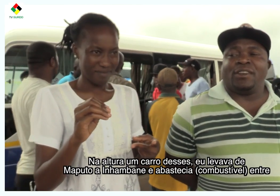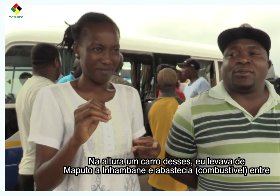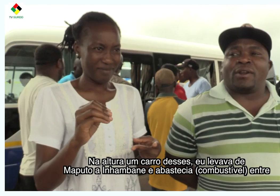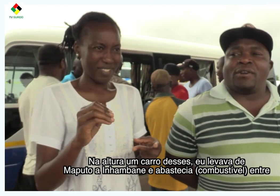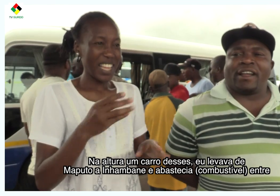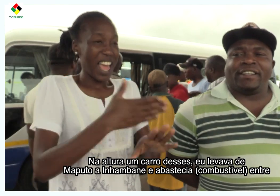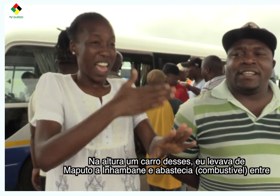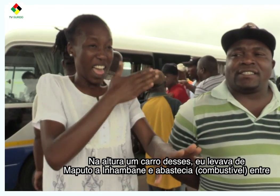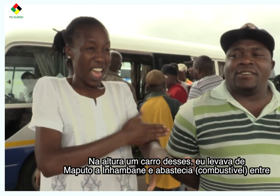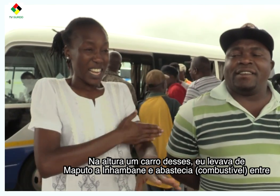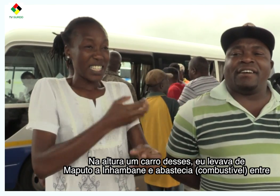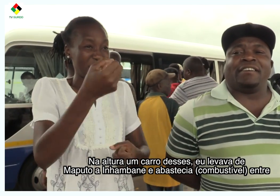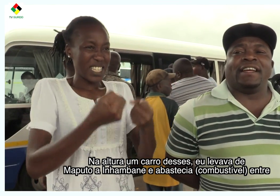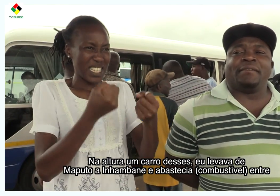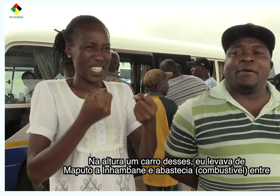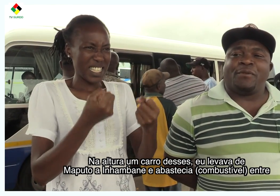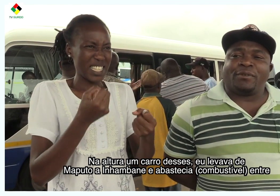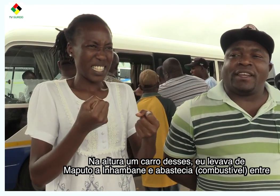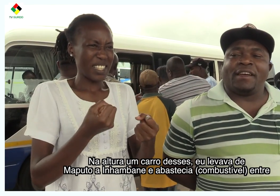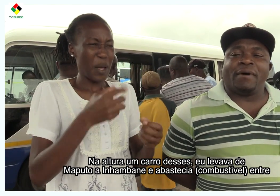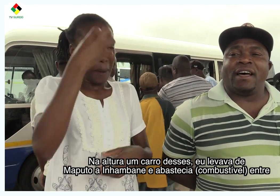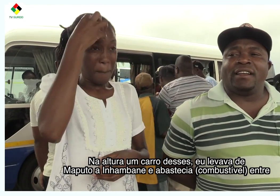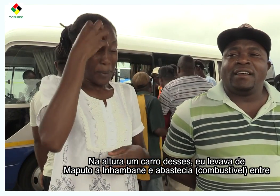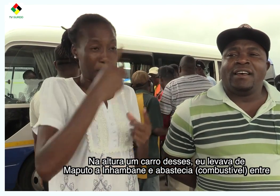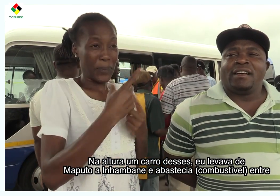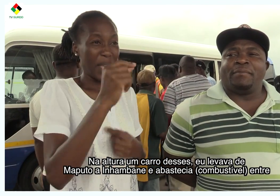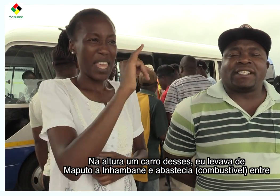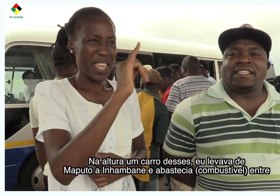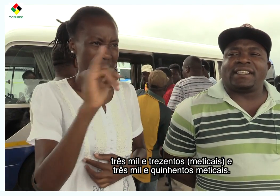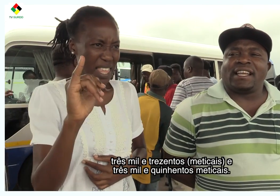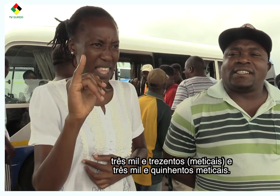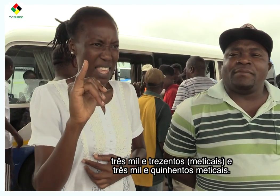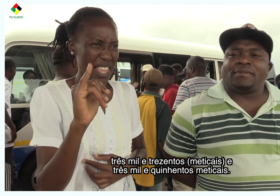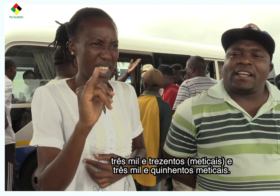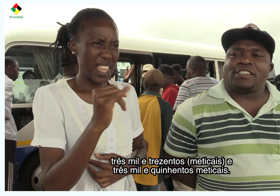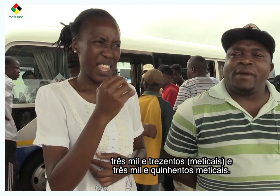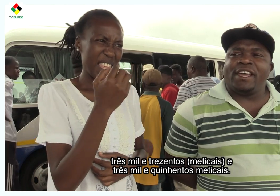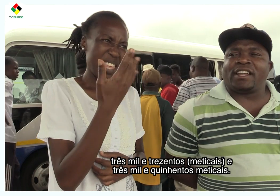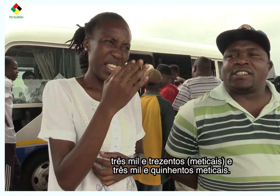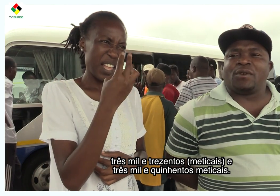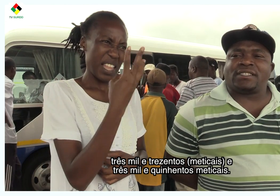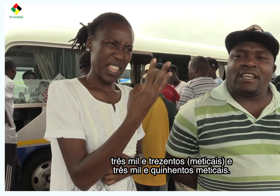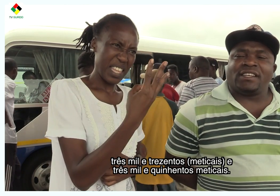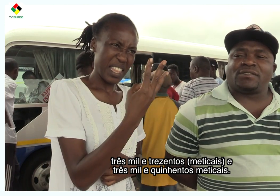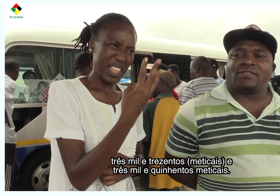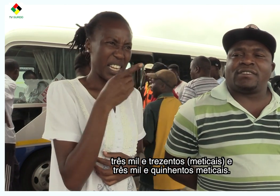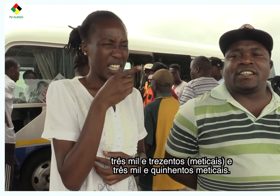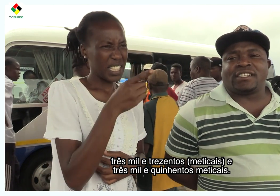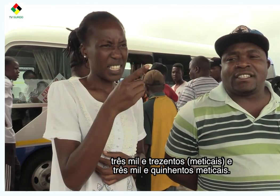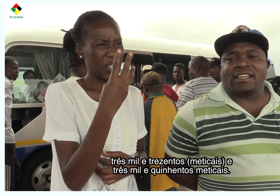Na altura, um carro desse eu levava daí uma puta em Ambana. Bastecia 3,5, 3,4,